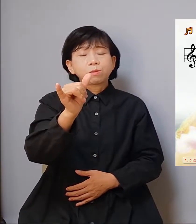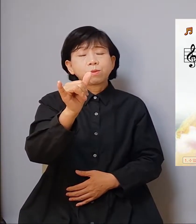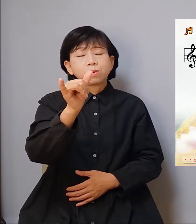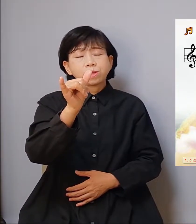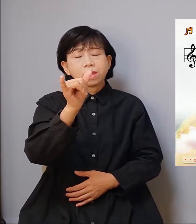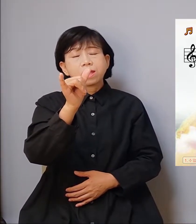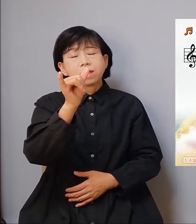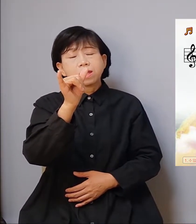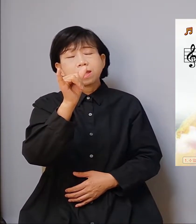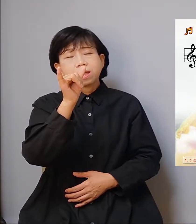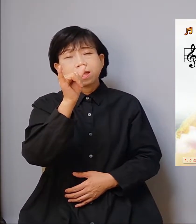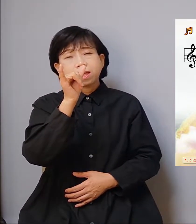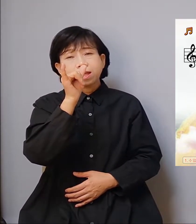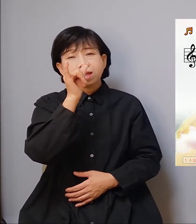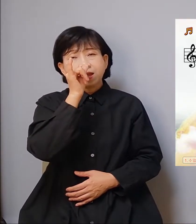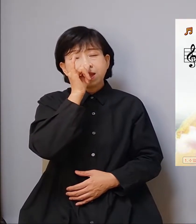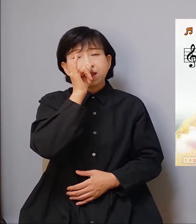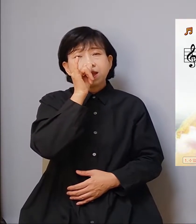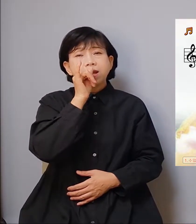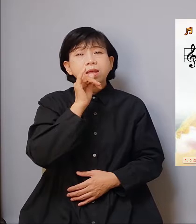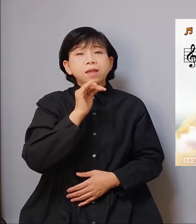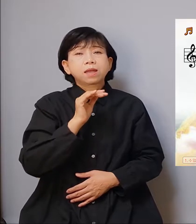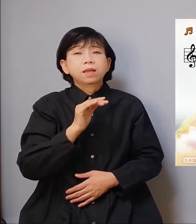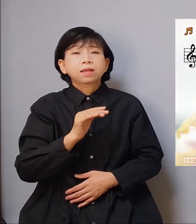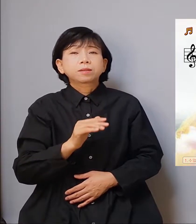복이 있도다.